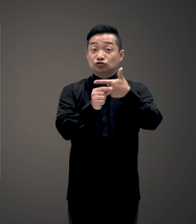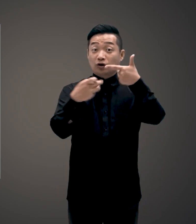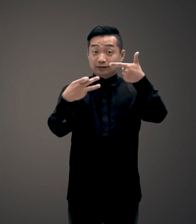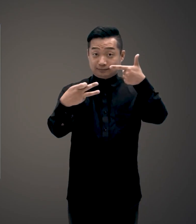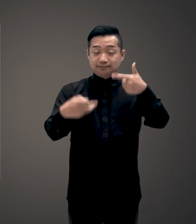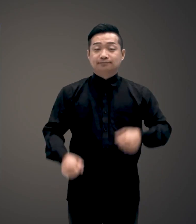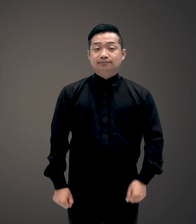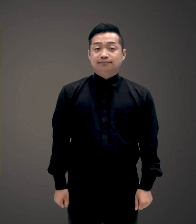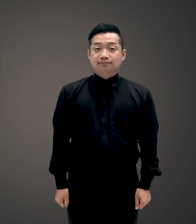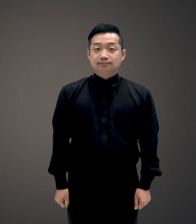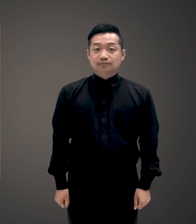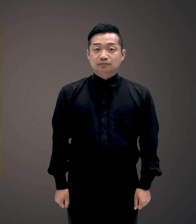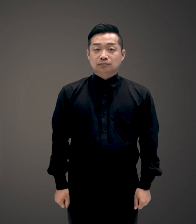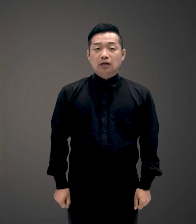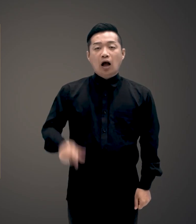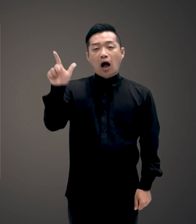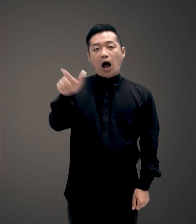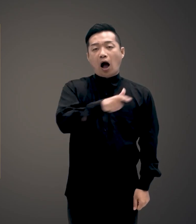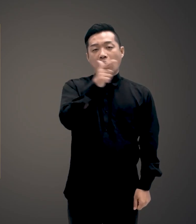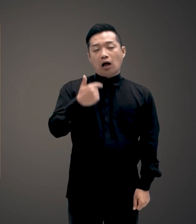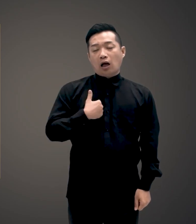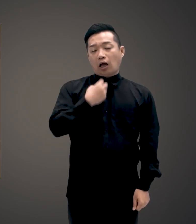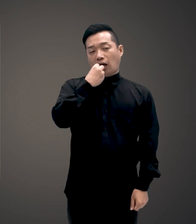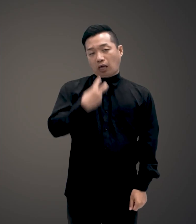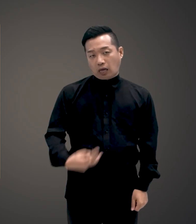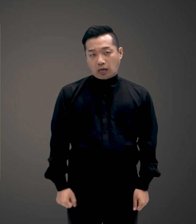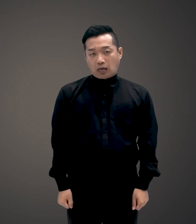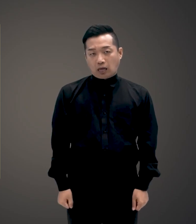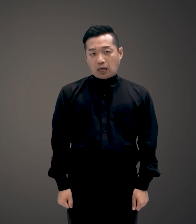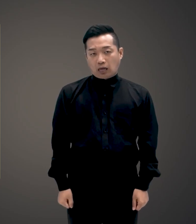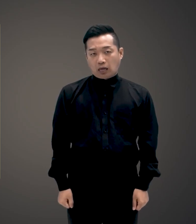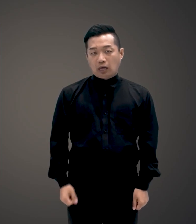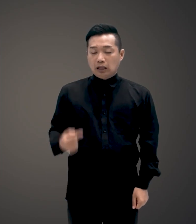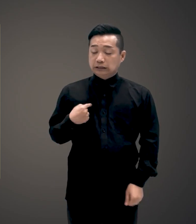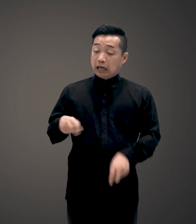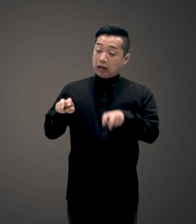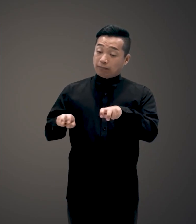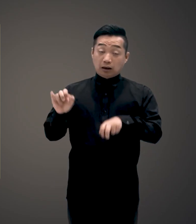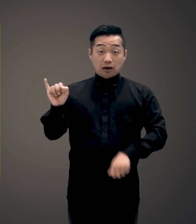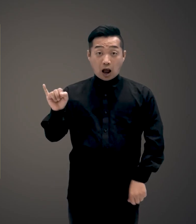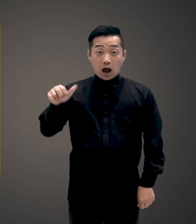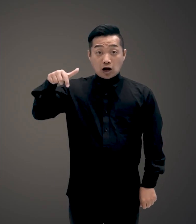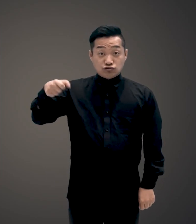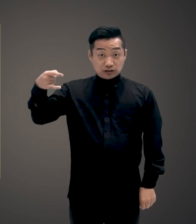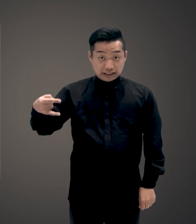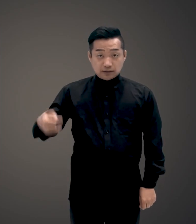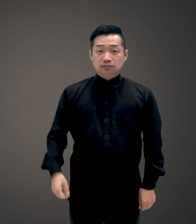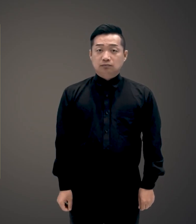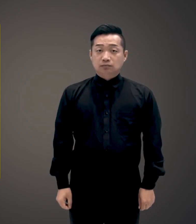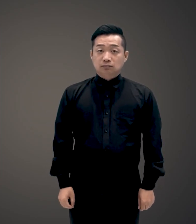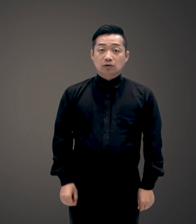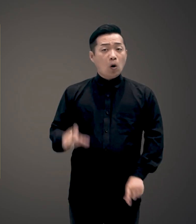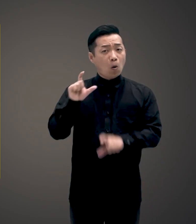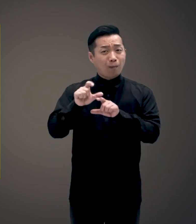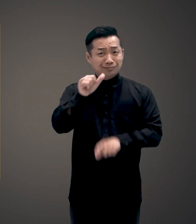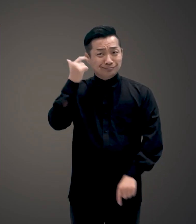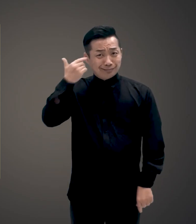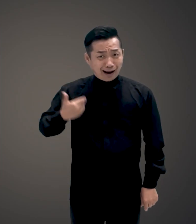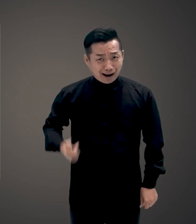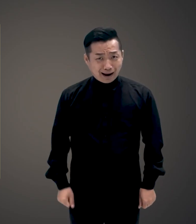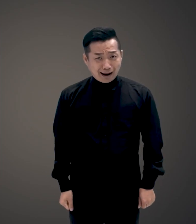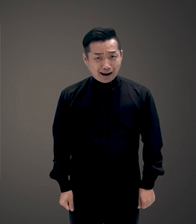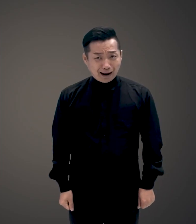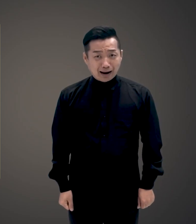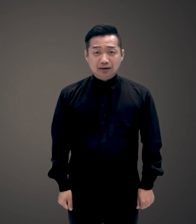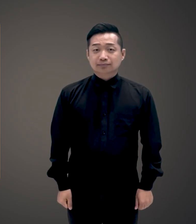6월 13일. 종일 한숨을 뿜었다. 급기야 내 짝주의가